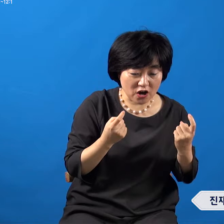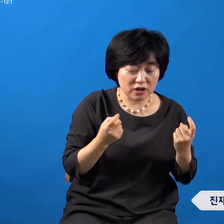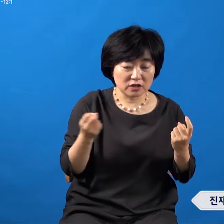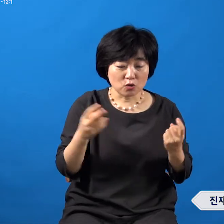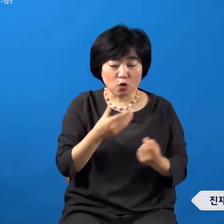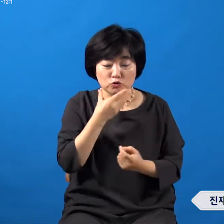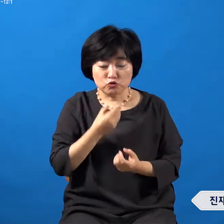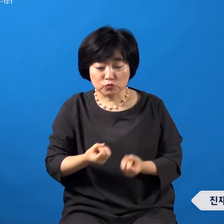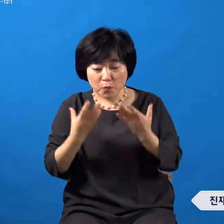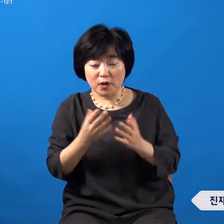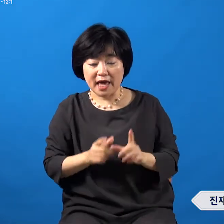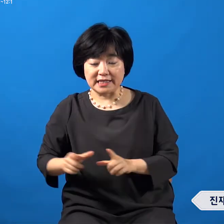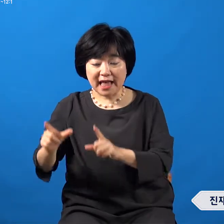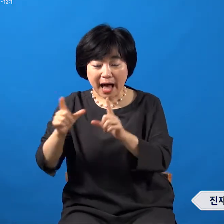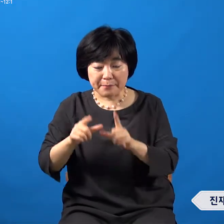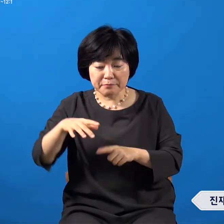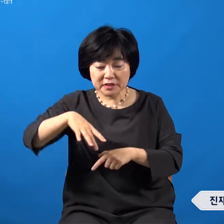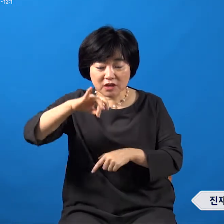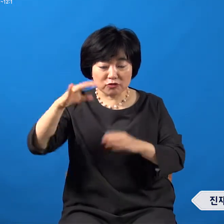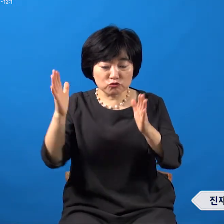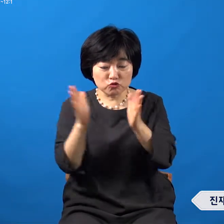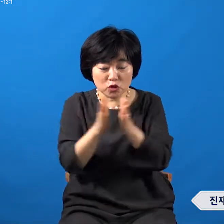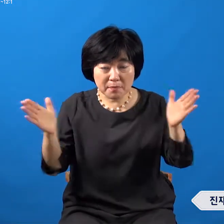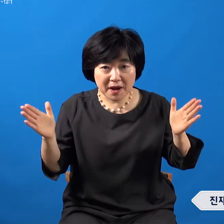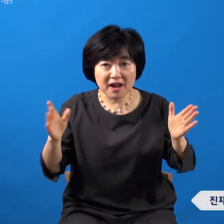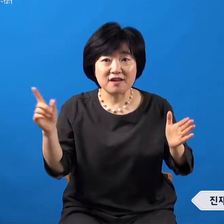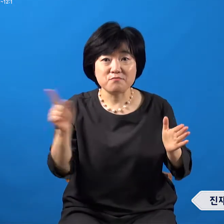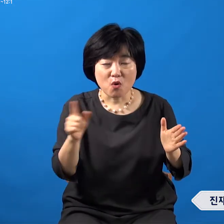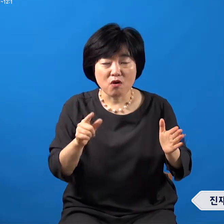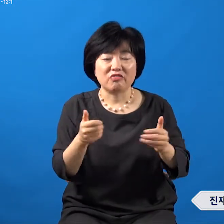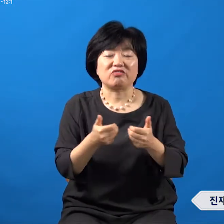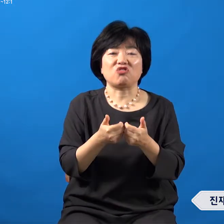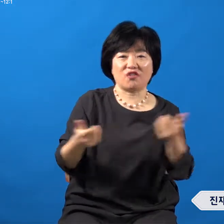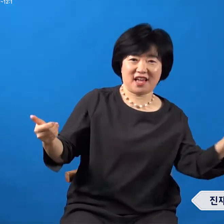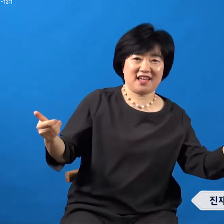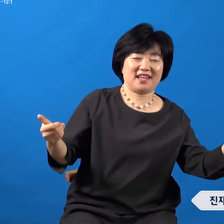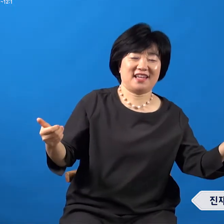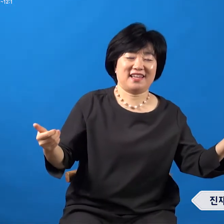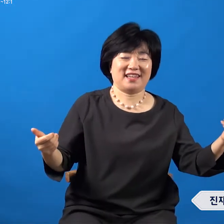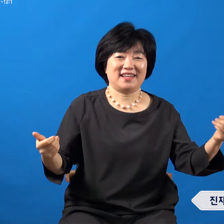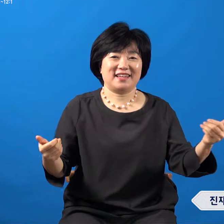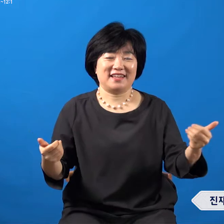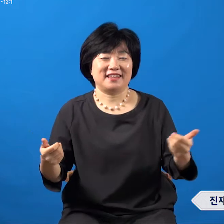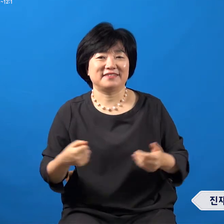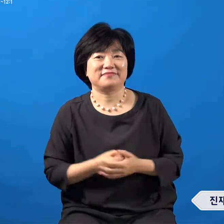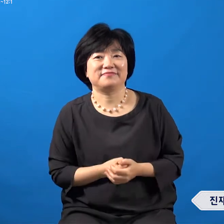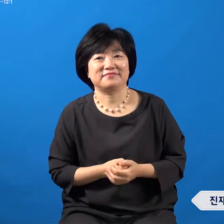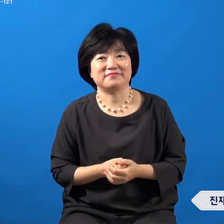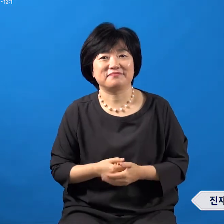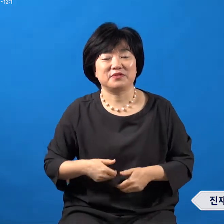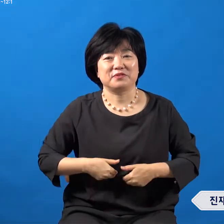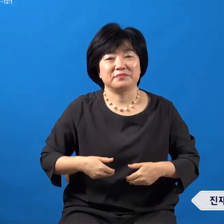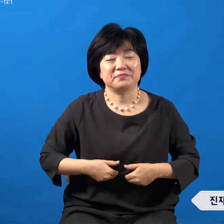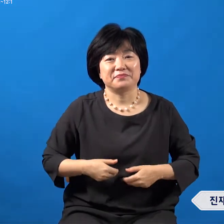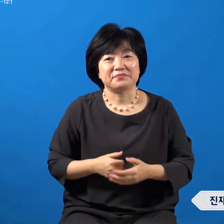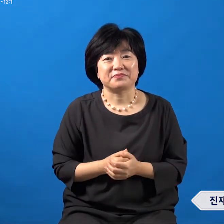떠나는 삶, 오늘 아브라함의 삶의 모습을 성경을 통해서 함께 나누어